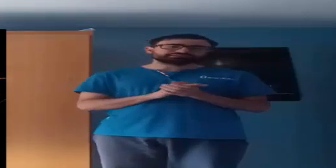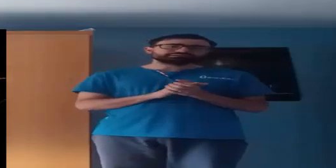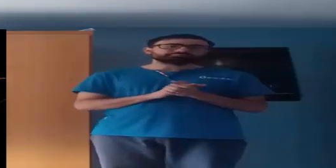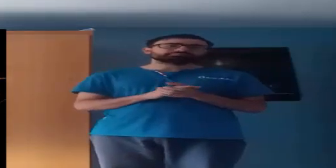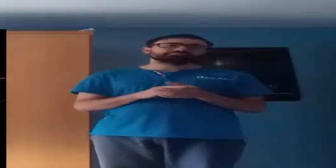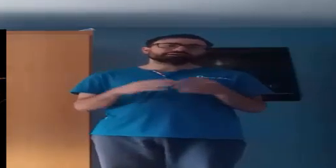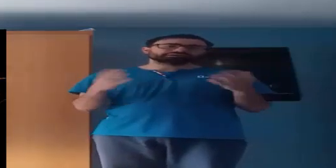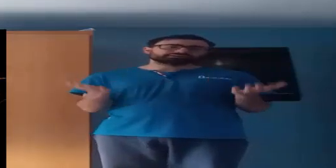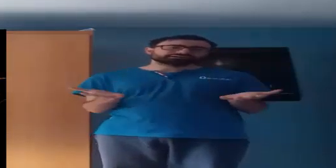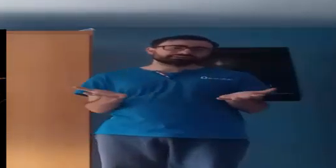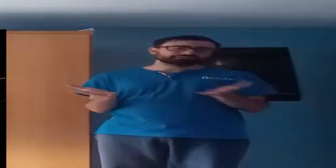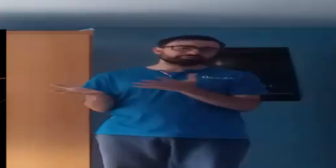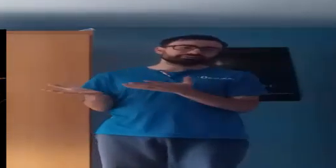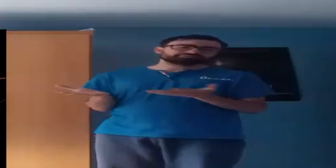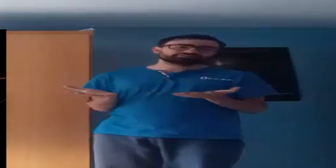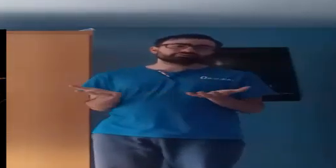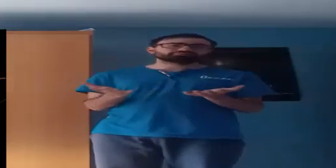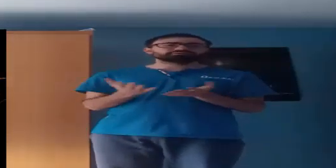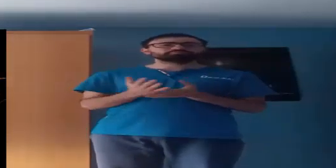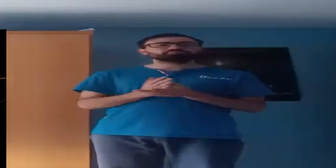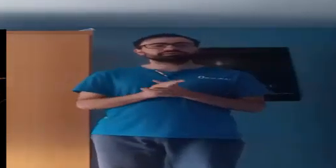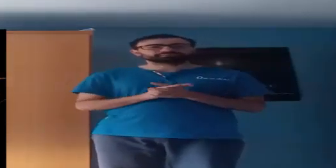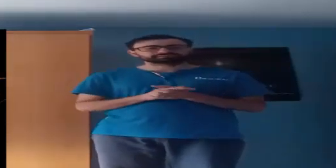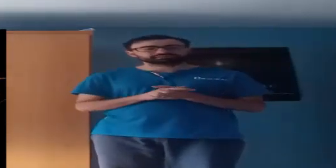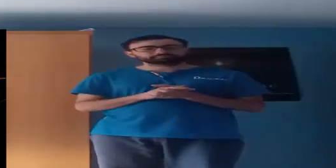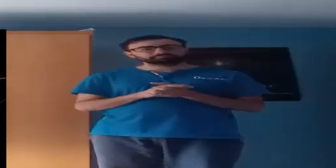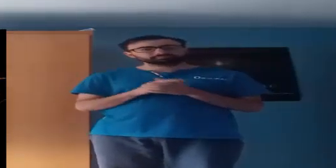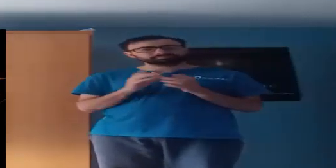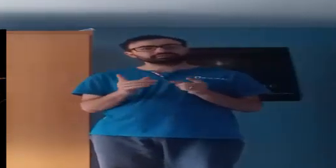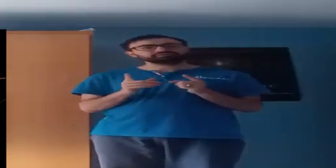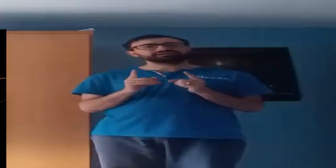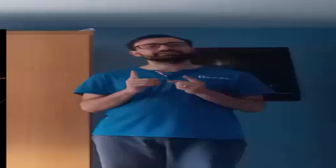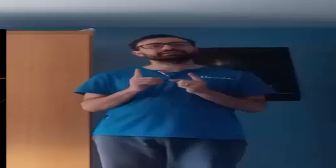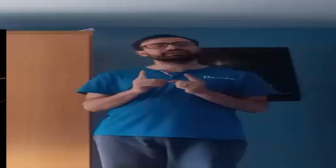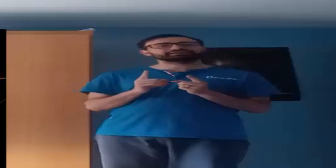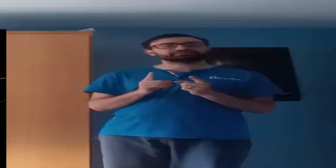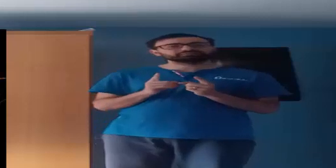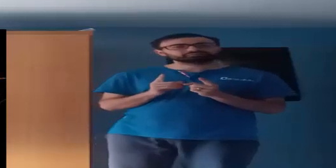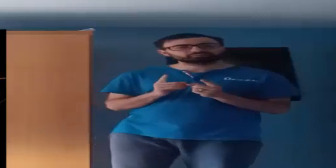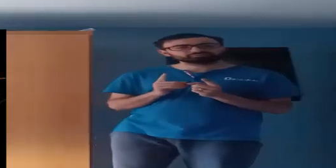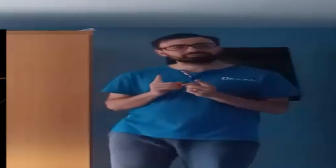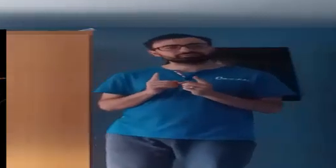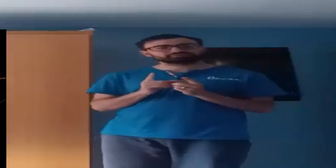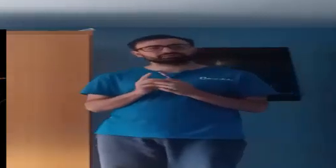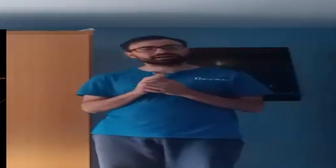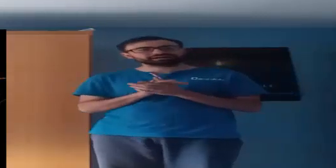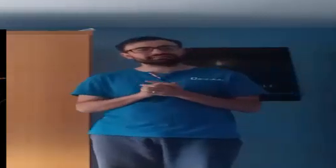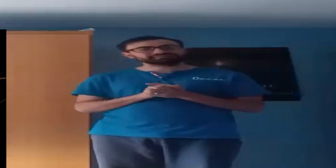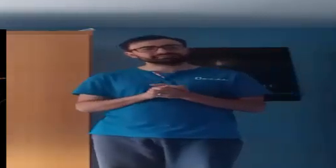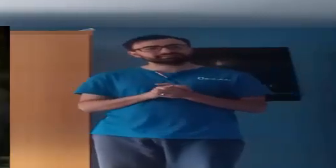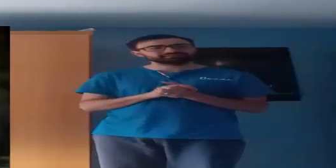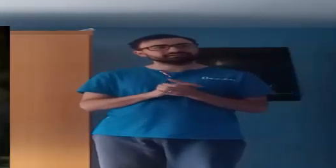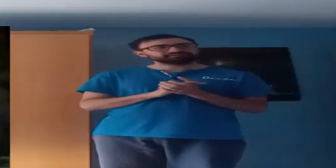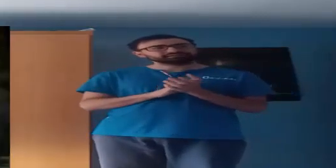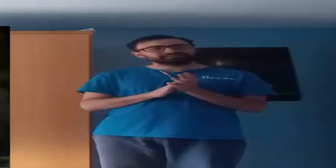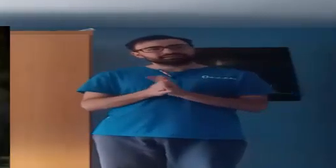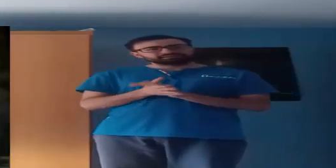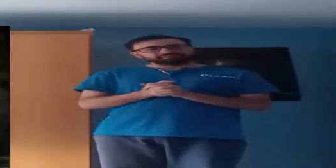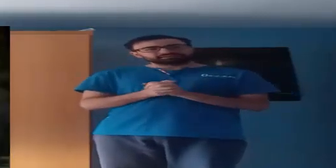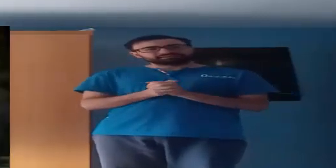y en ese momento Orfeo puede pasar. Pero al llegar junto a Hades, en